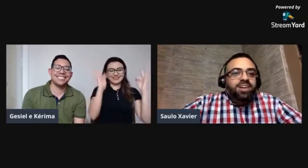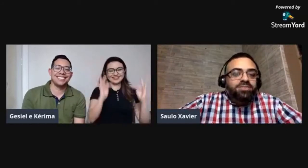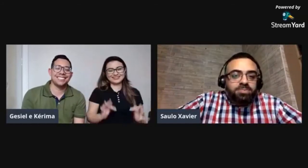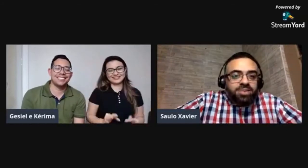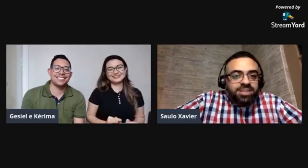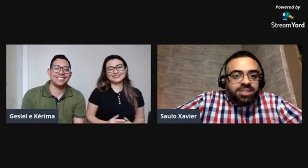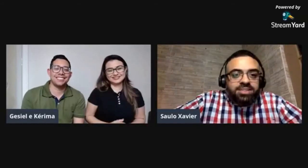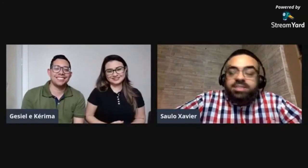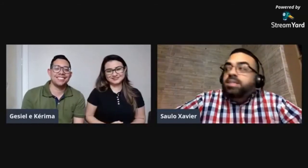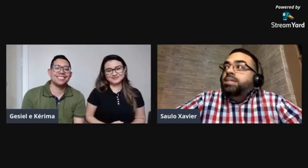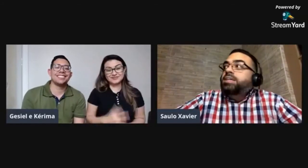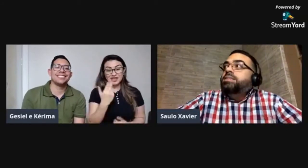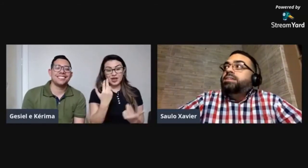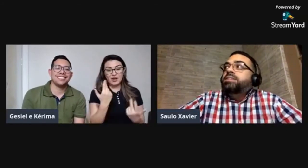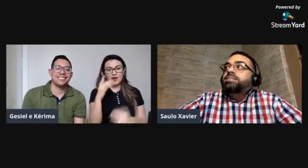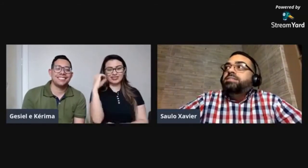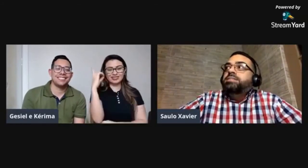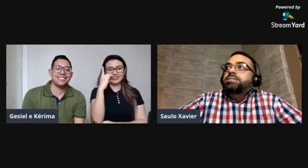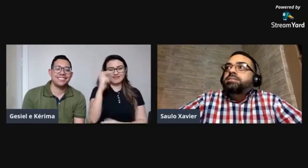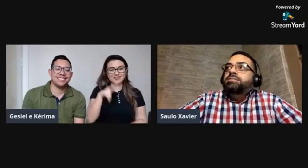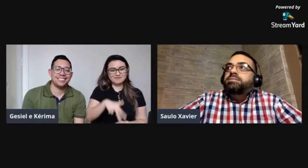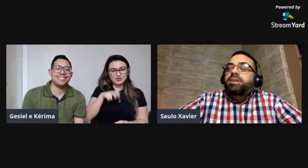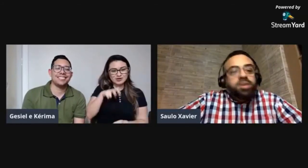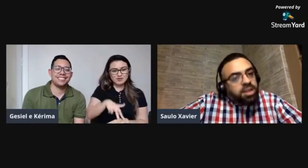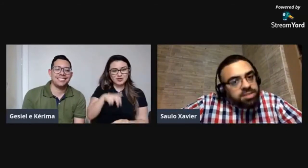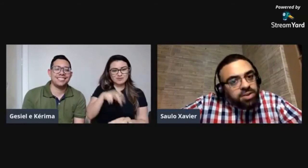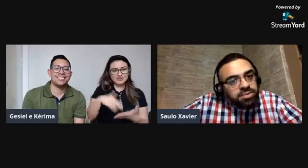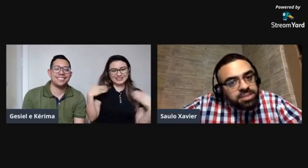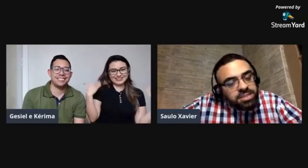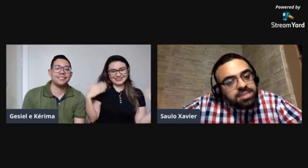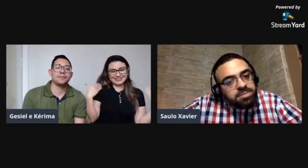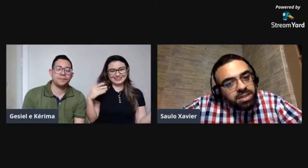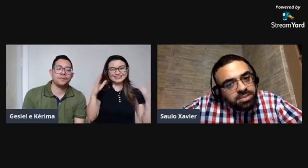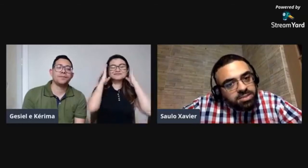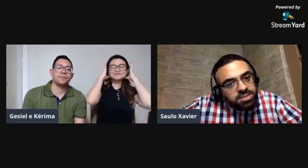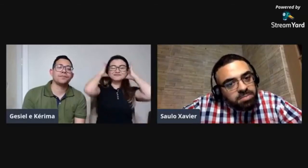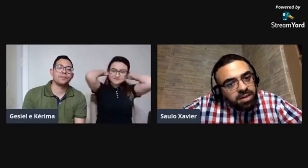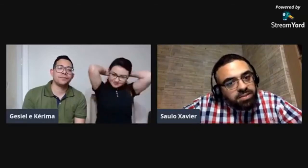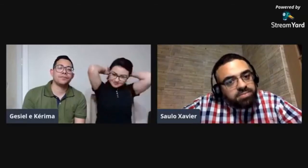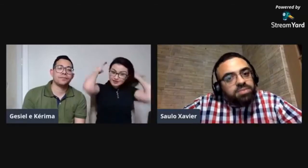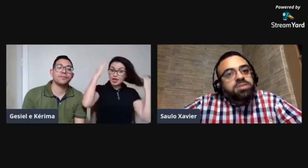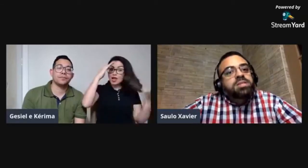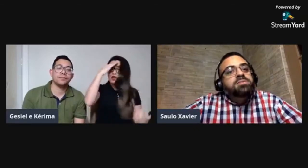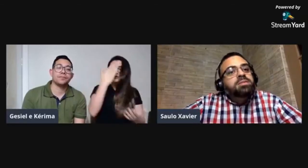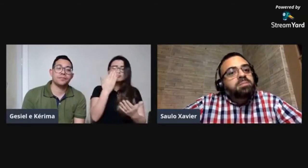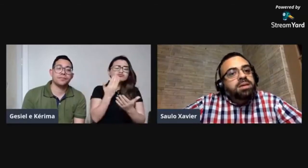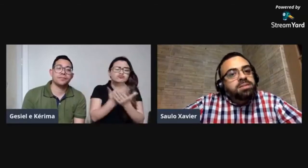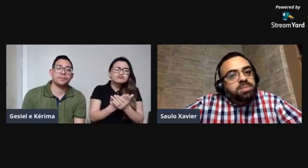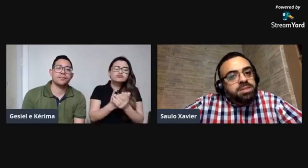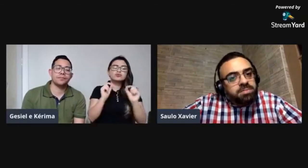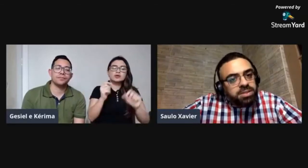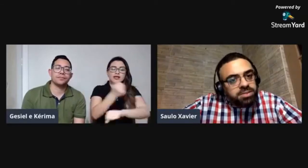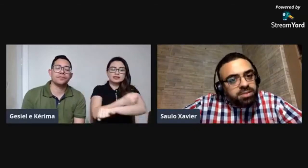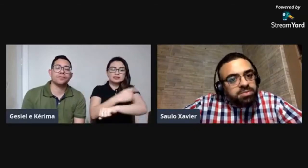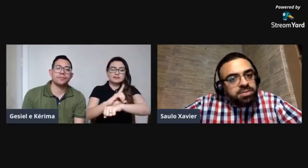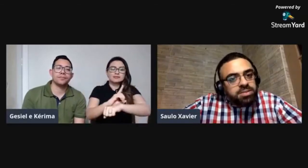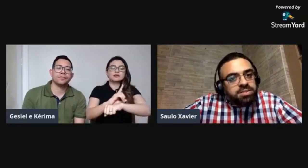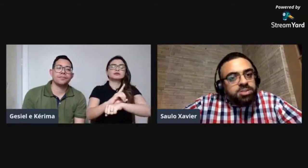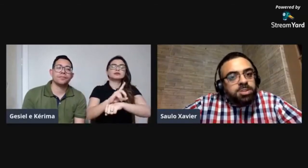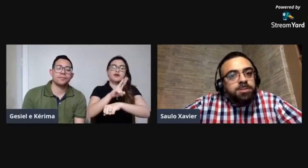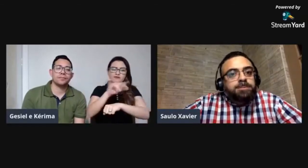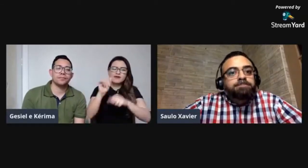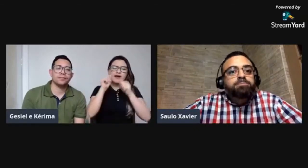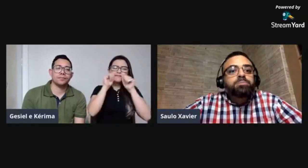feliz. Igual o Davi pulando de alegria. Então, assim, eu creio que isso vai acontecer na Assembleia de Deus também. Que vocês vão ser bênçãos com a Assembleia de Deus